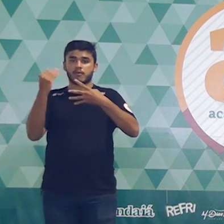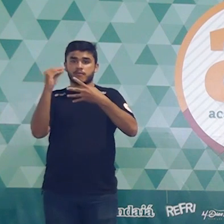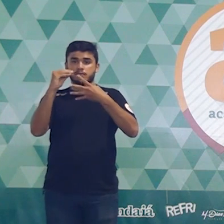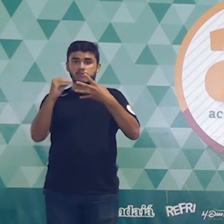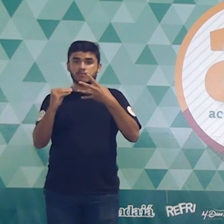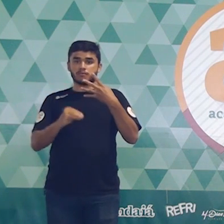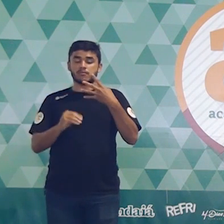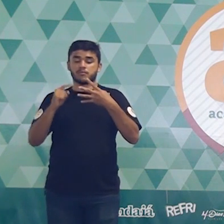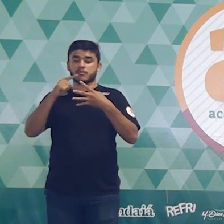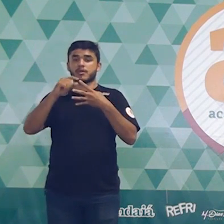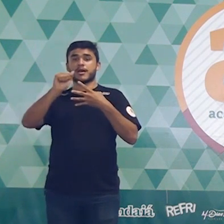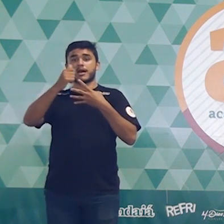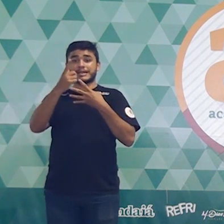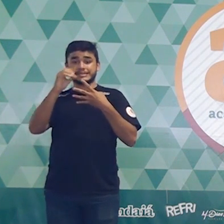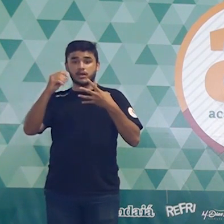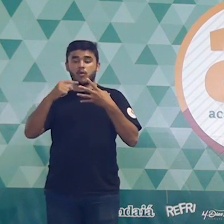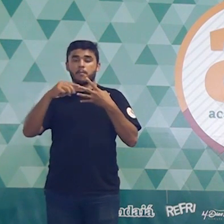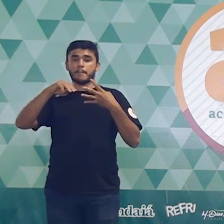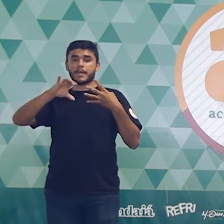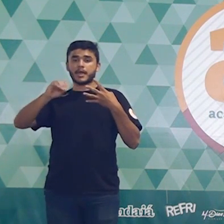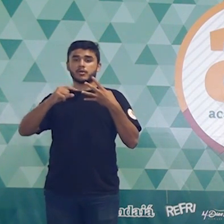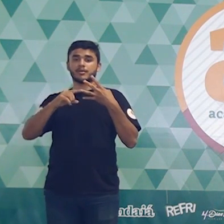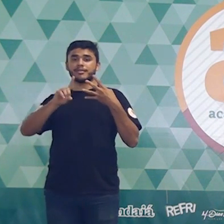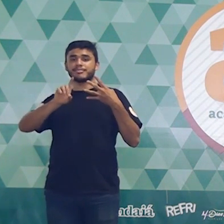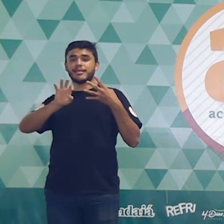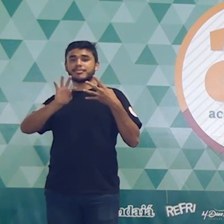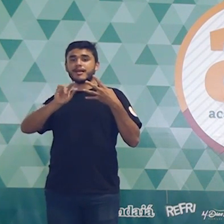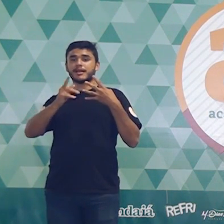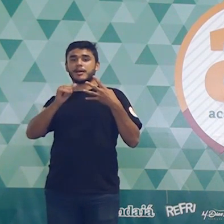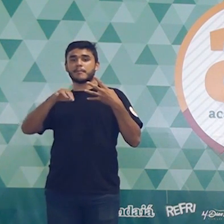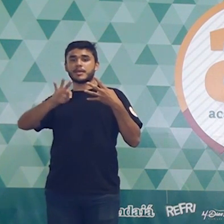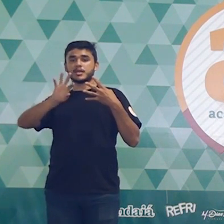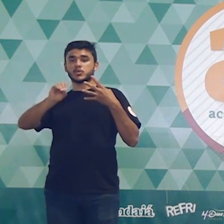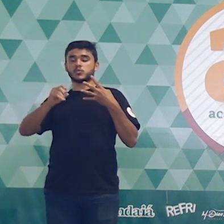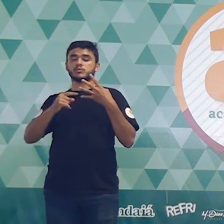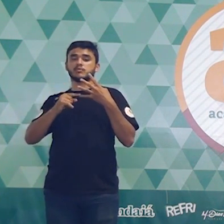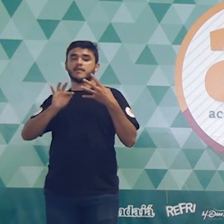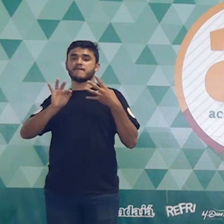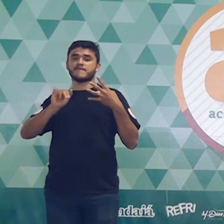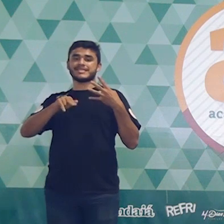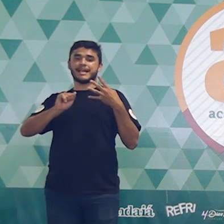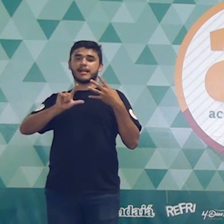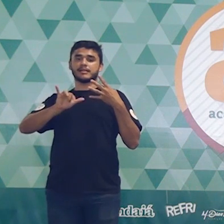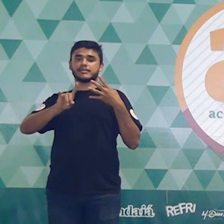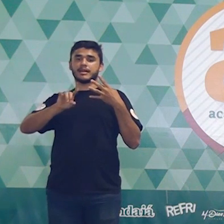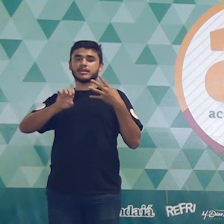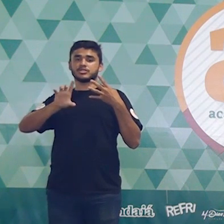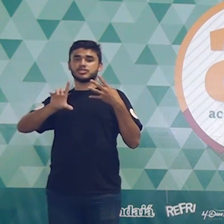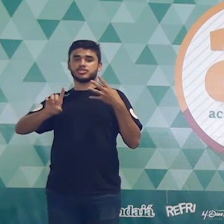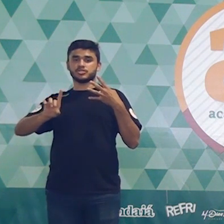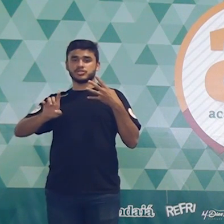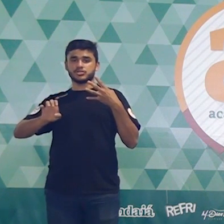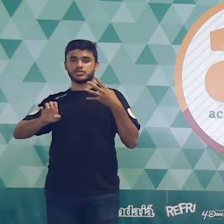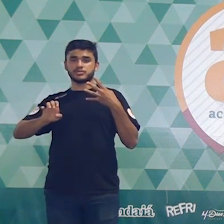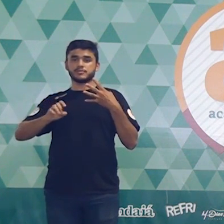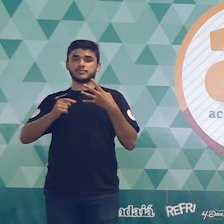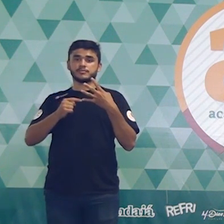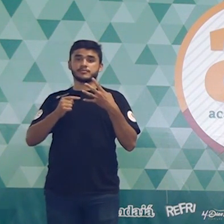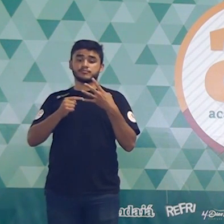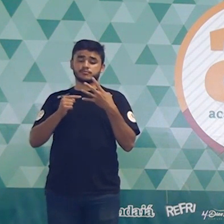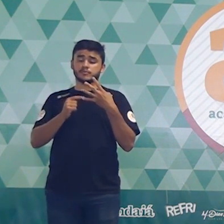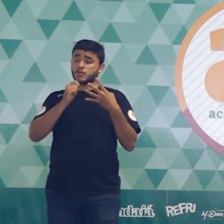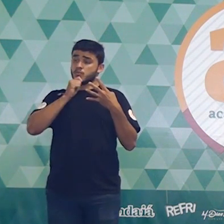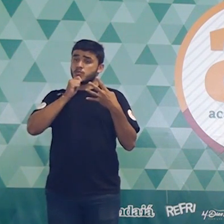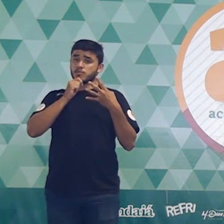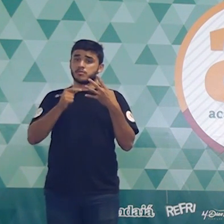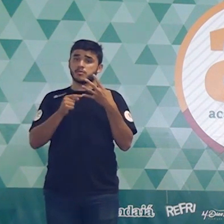e finalidade. Me explica como é? Explico. Você já faz isso em geral. A única coisa que talvez você não faça é a